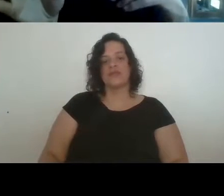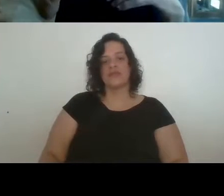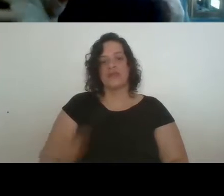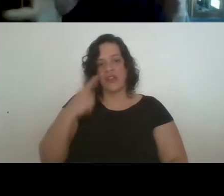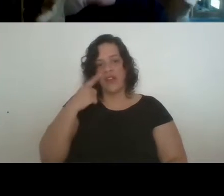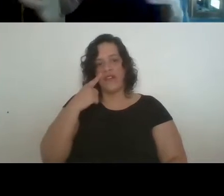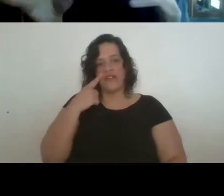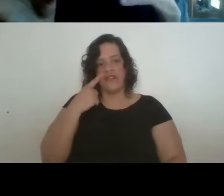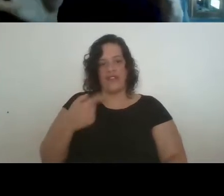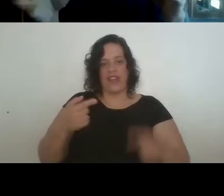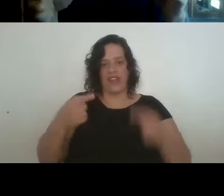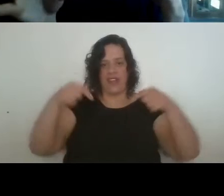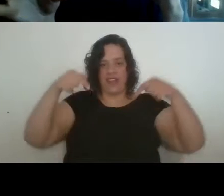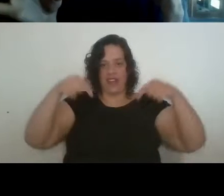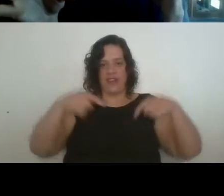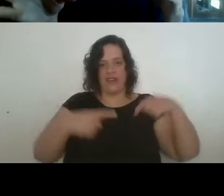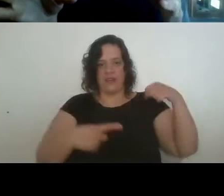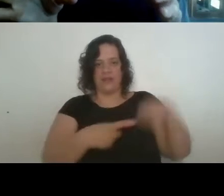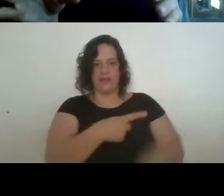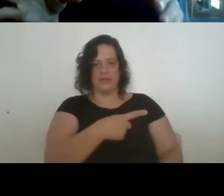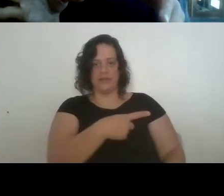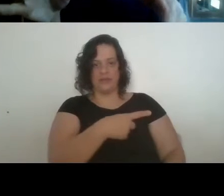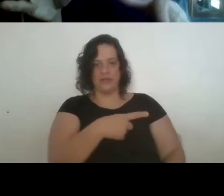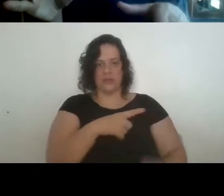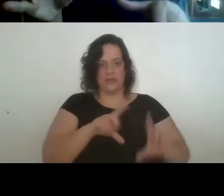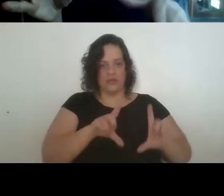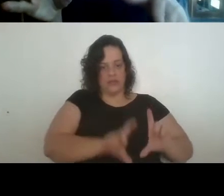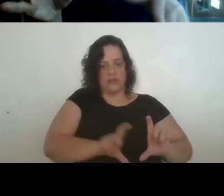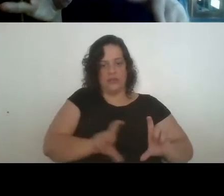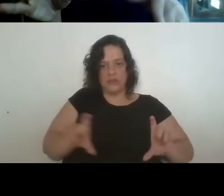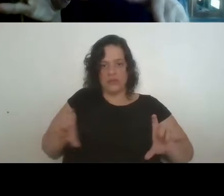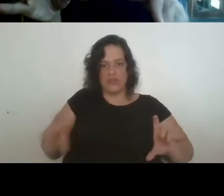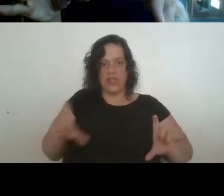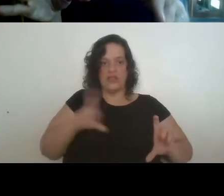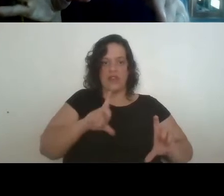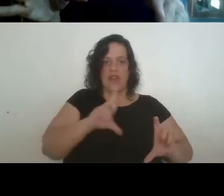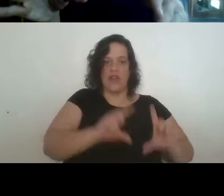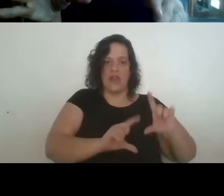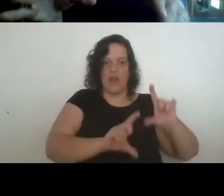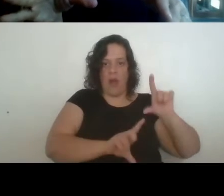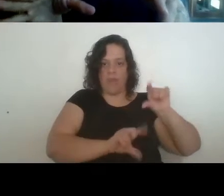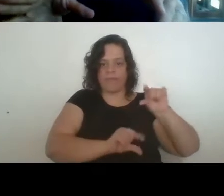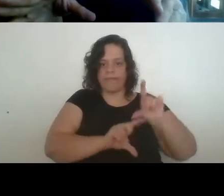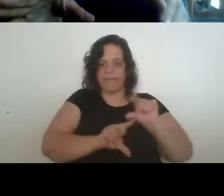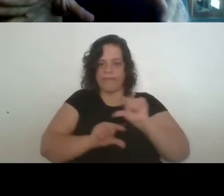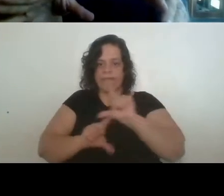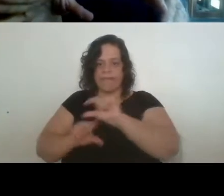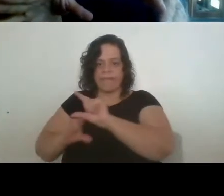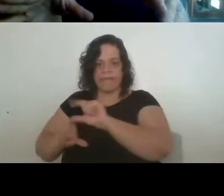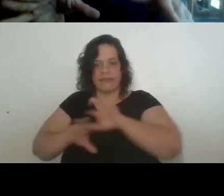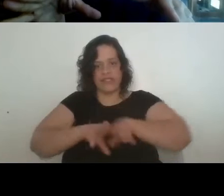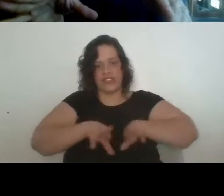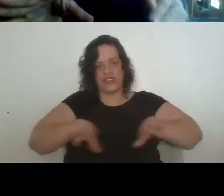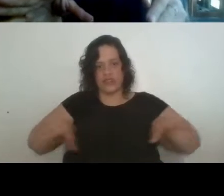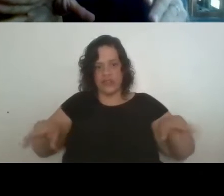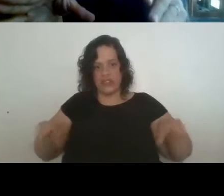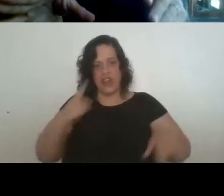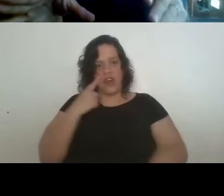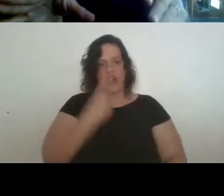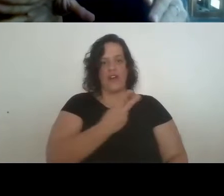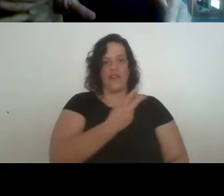proporções diferentes em diferentes amostras, né? Então, a amostra do lado esquerdo, a gente está vendo 25% de